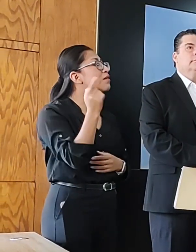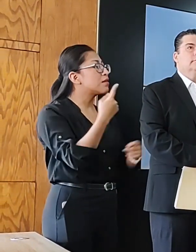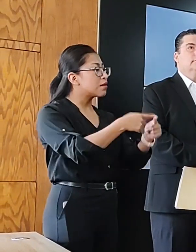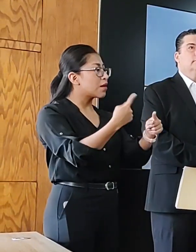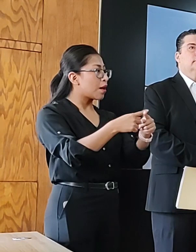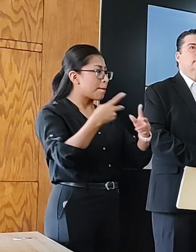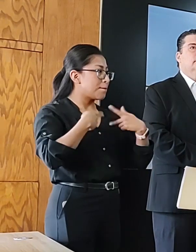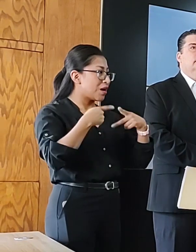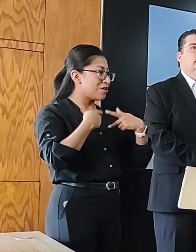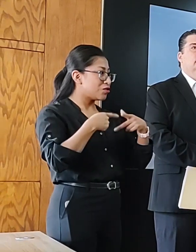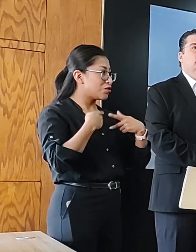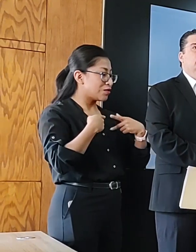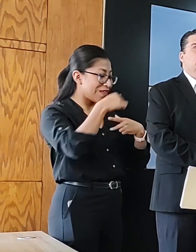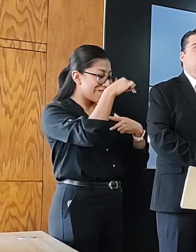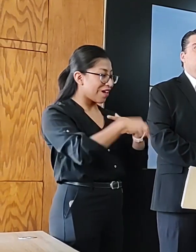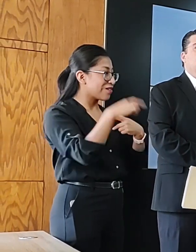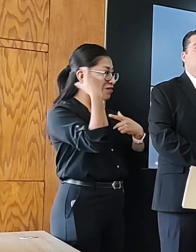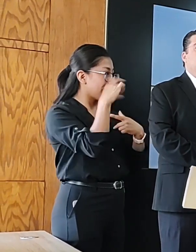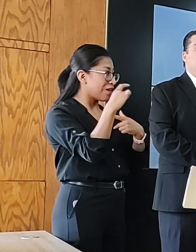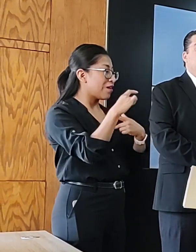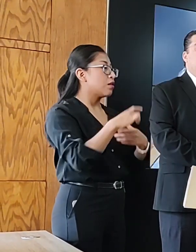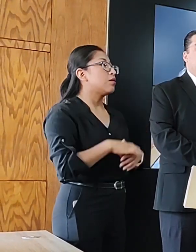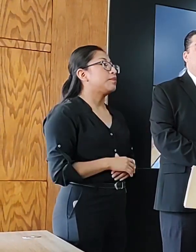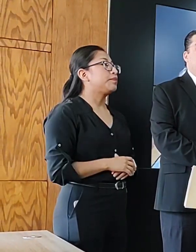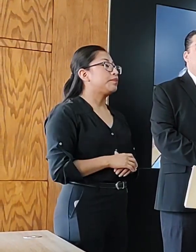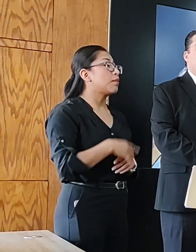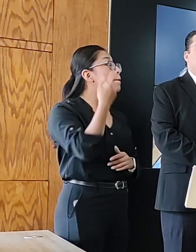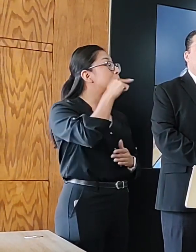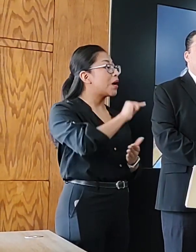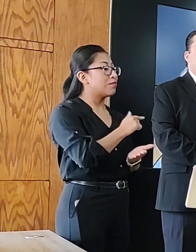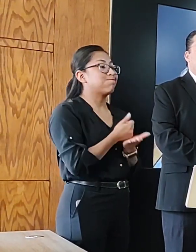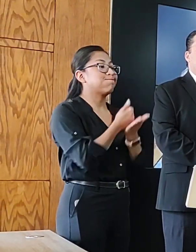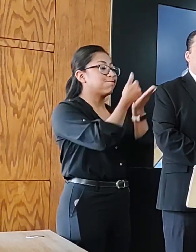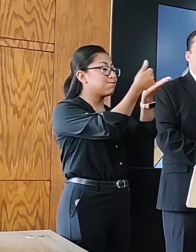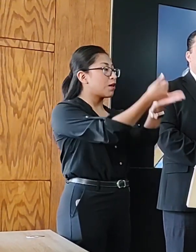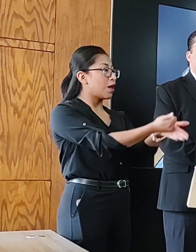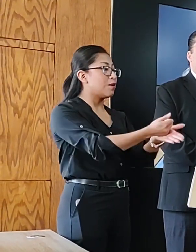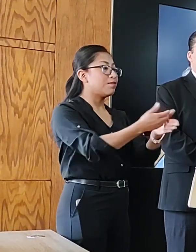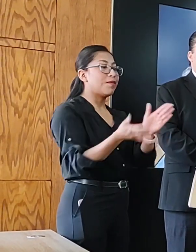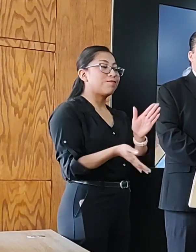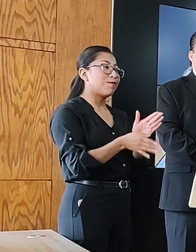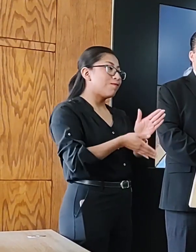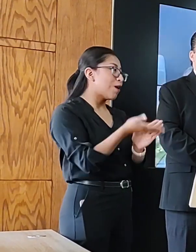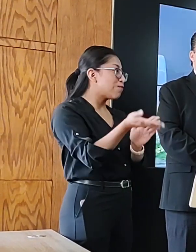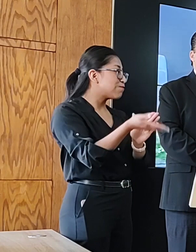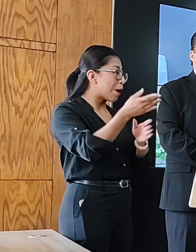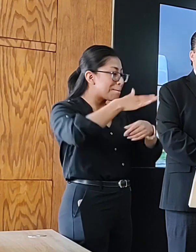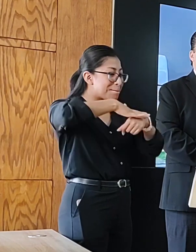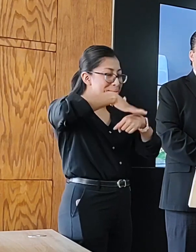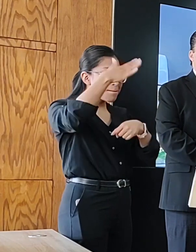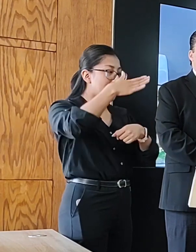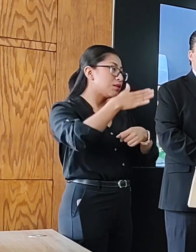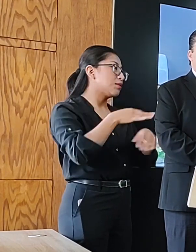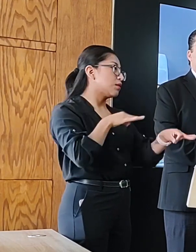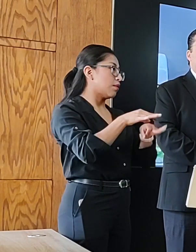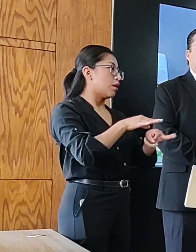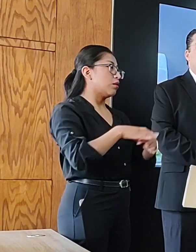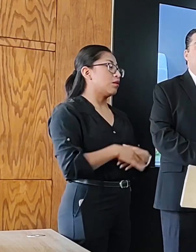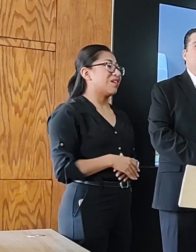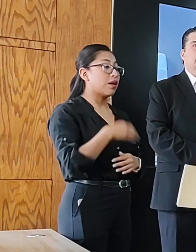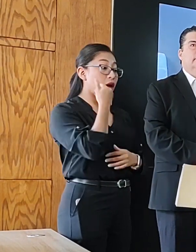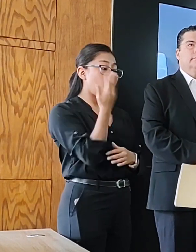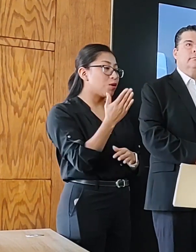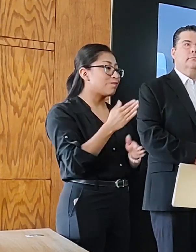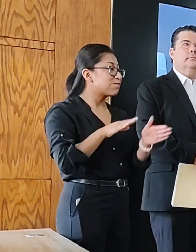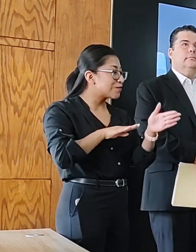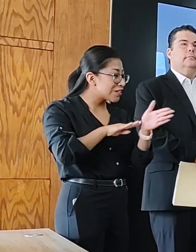capital para contribuir a mejorar su capacidad productiva. Queremos impulsar el fortalecimiento de su